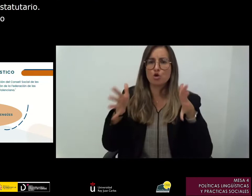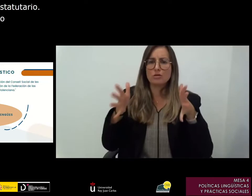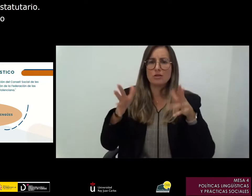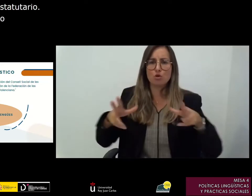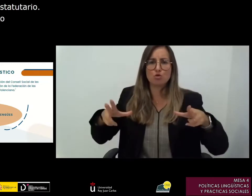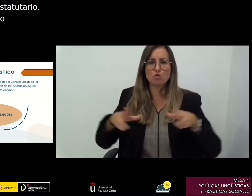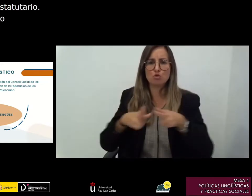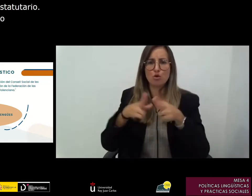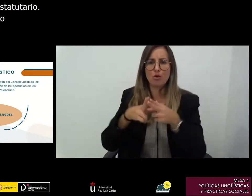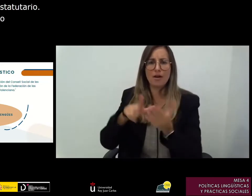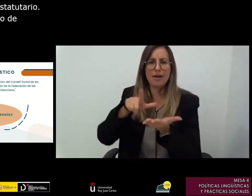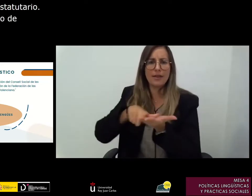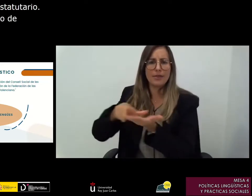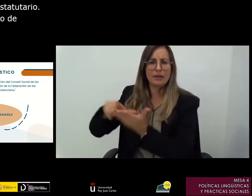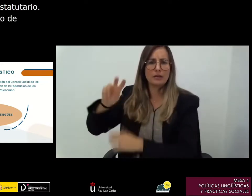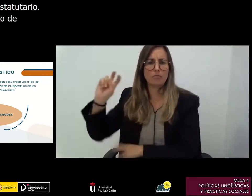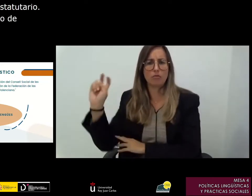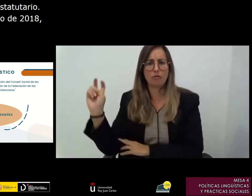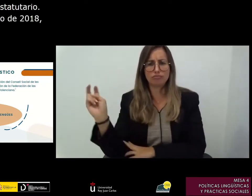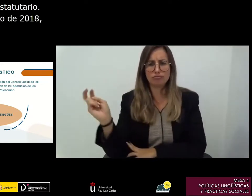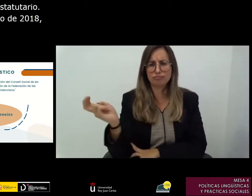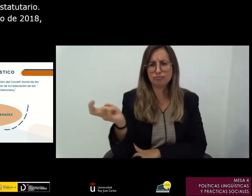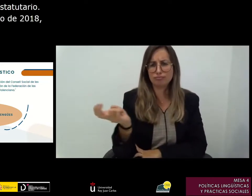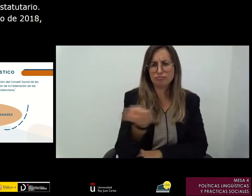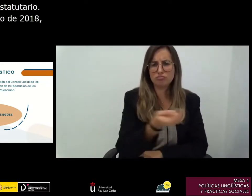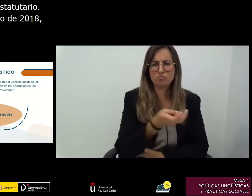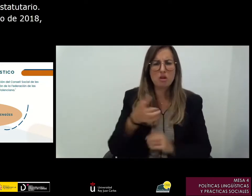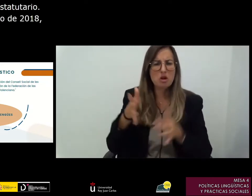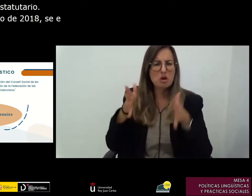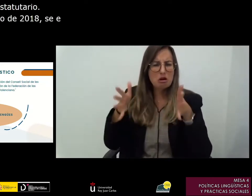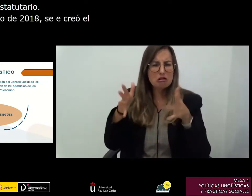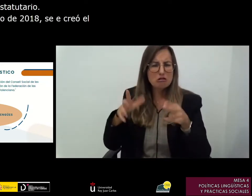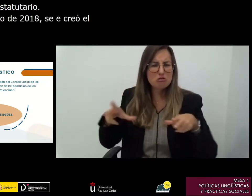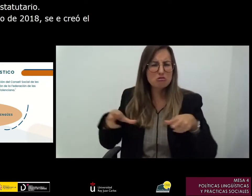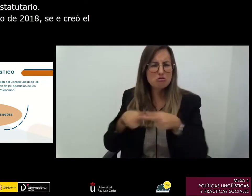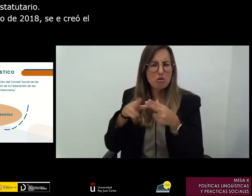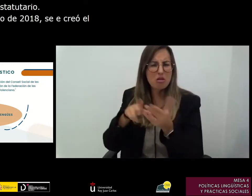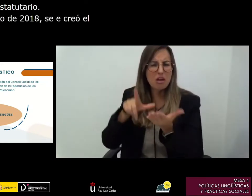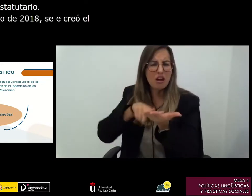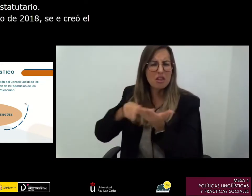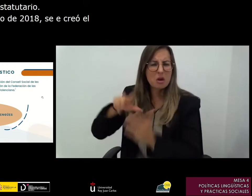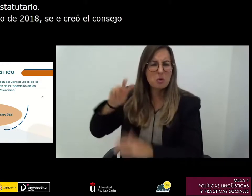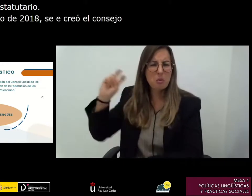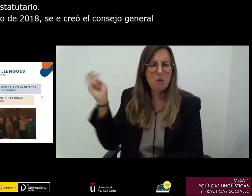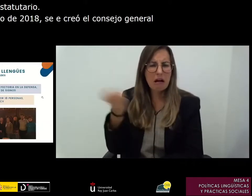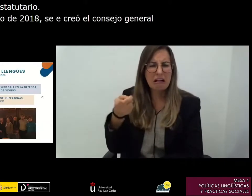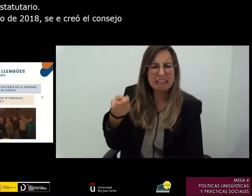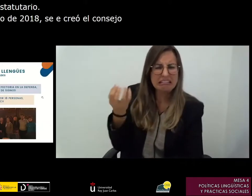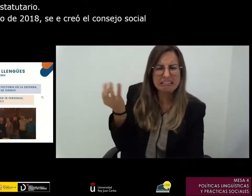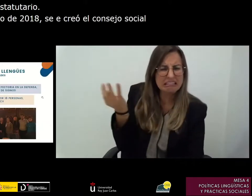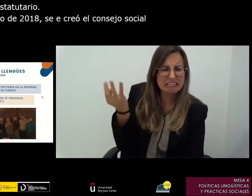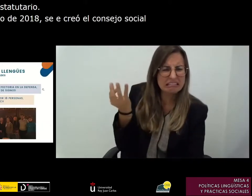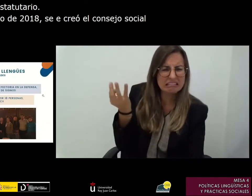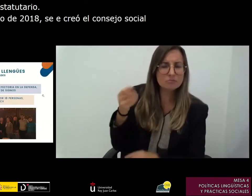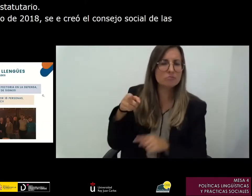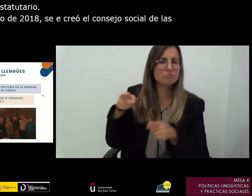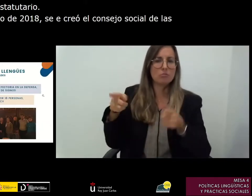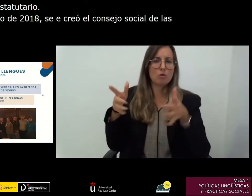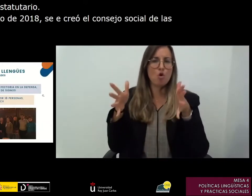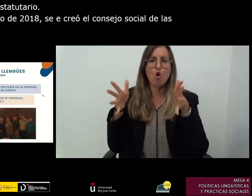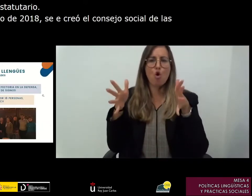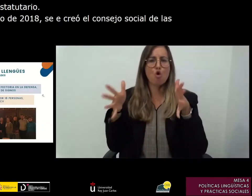En el decreto de 2018, se creó el Consell Social de les Llengües. El Consell Social de les